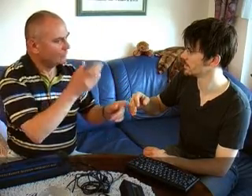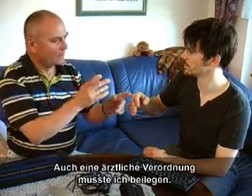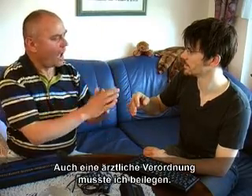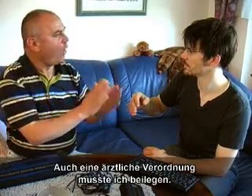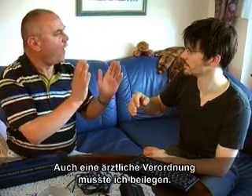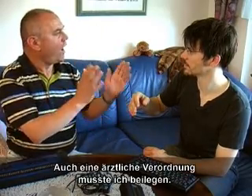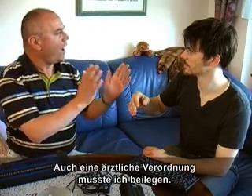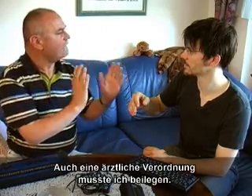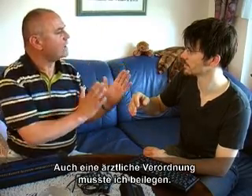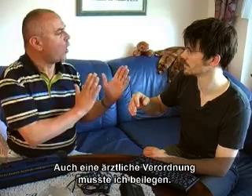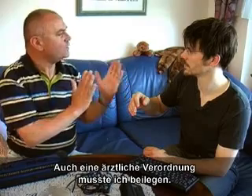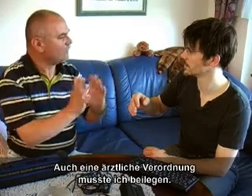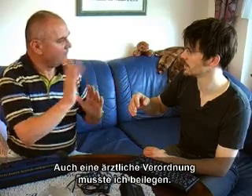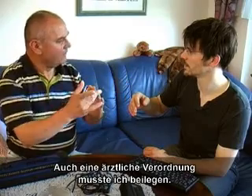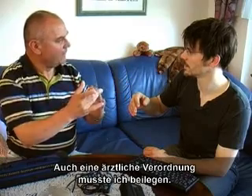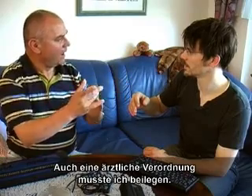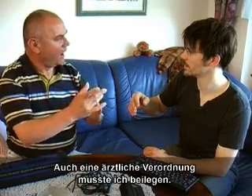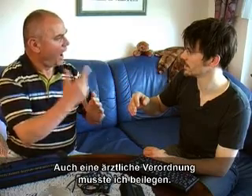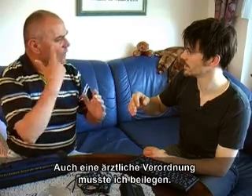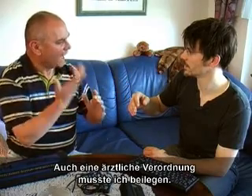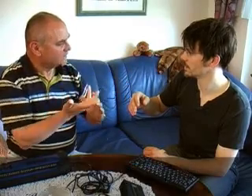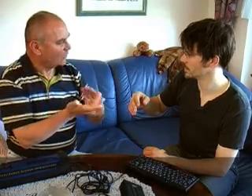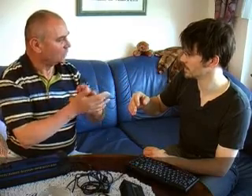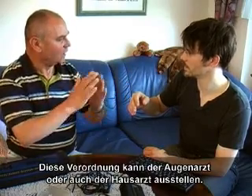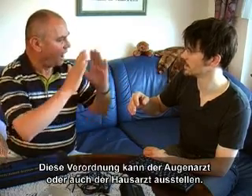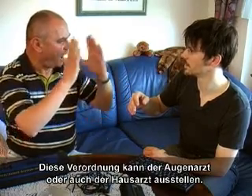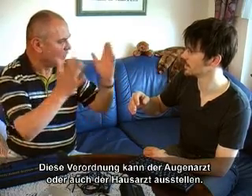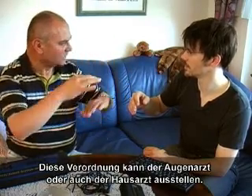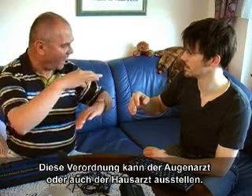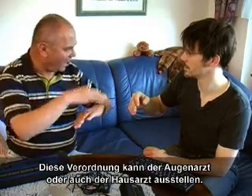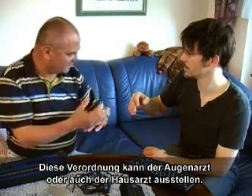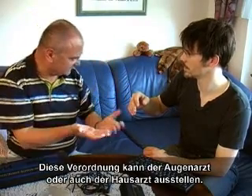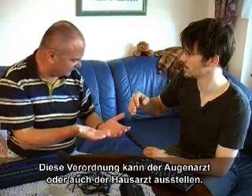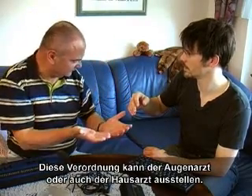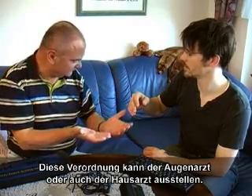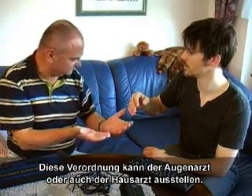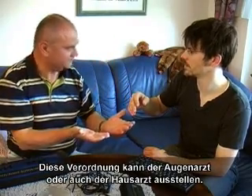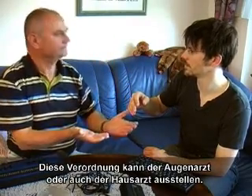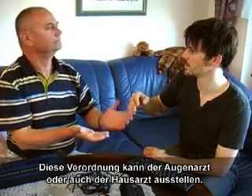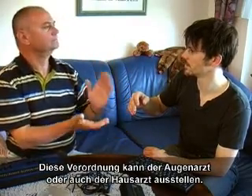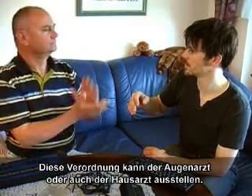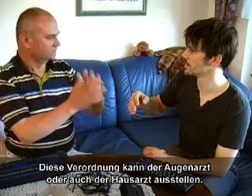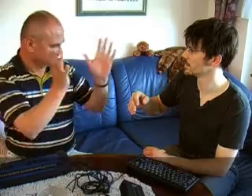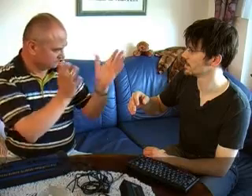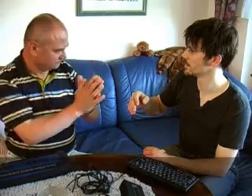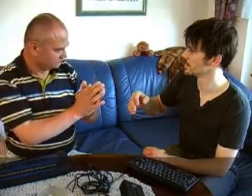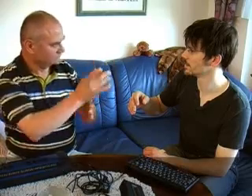Auch eine ärztliche Verordnung musste ich beilegen. Diese Verordnung kann der Augenarzt oder auch der Hausarzt ausstellen.